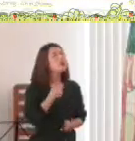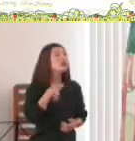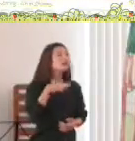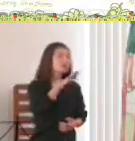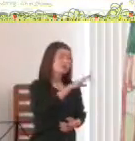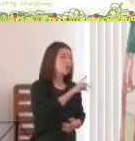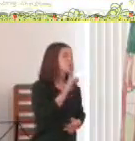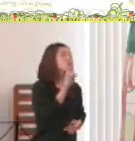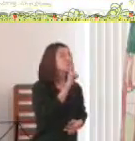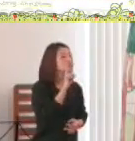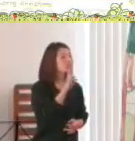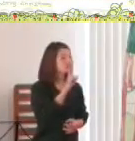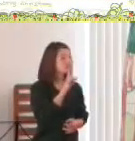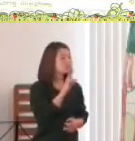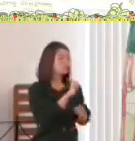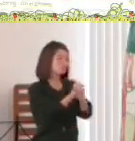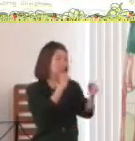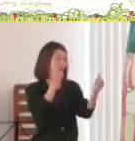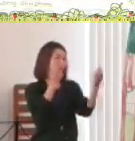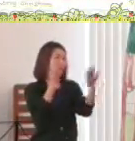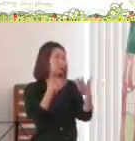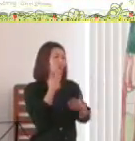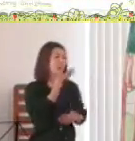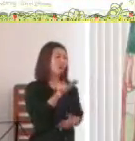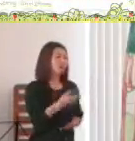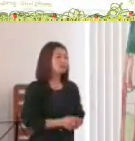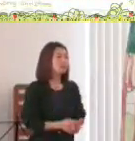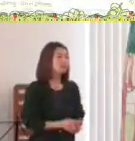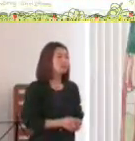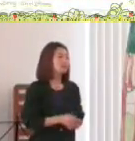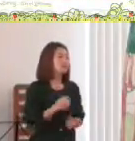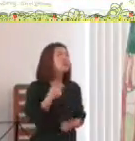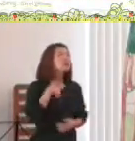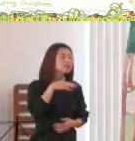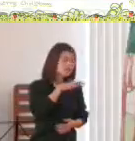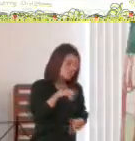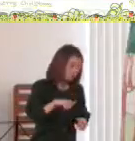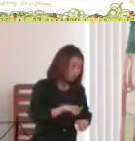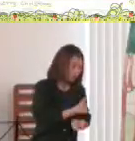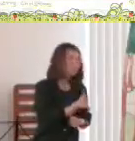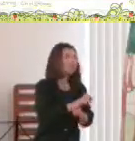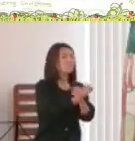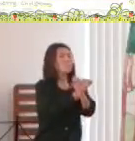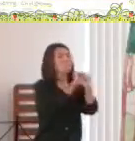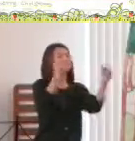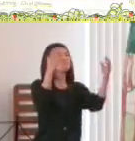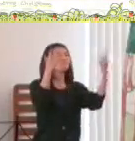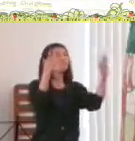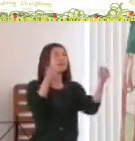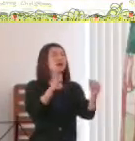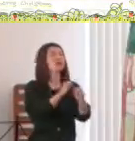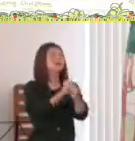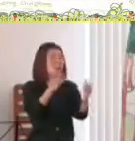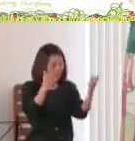か、皆さんもお分かりのように罪から救ってくださるということですね。罪から解放してくださって、